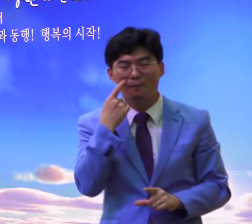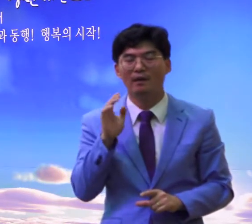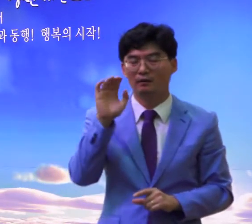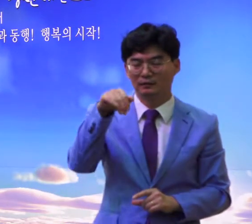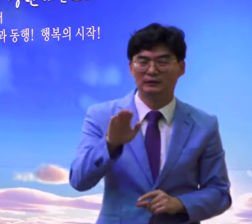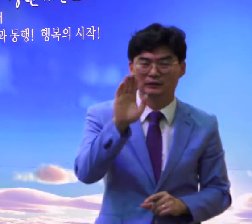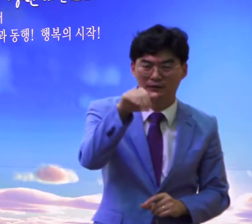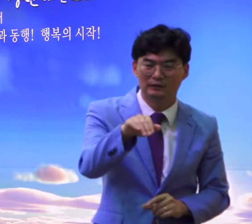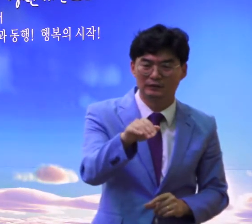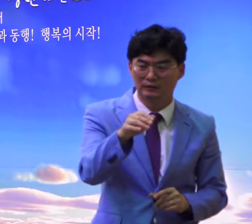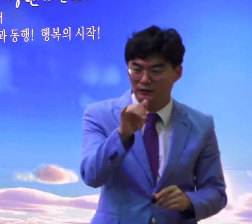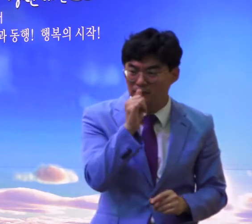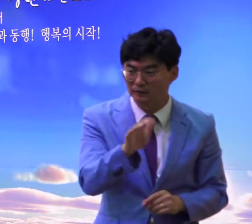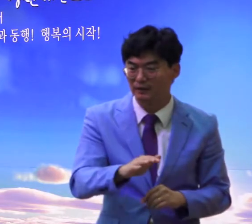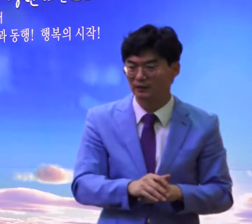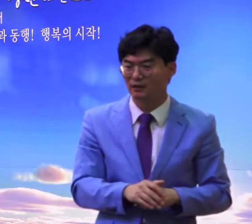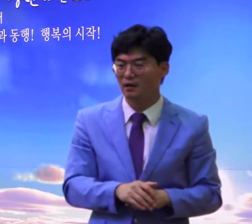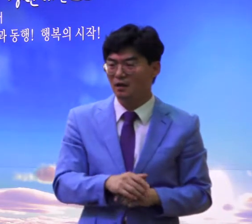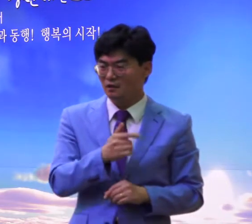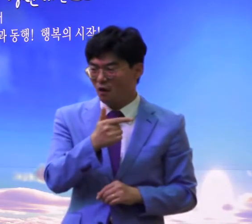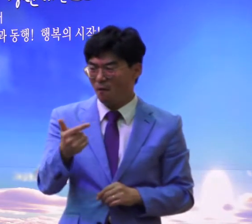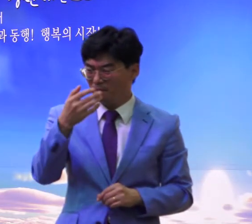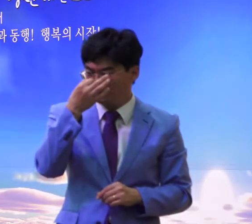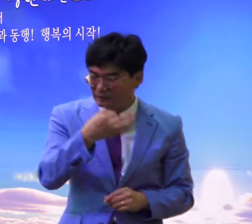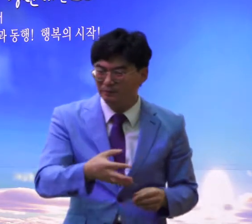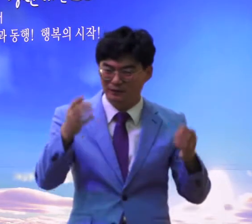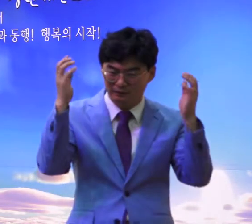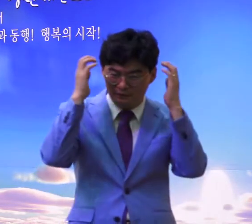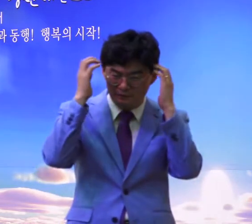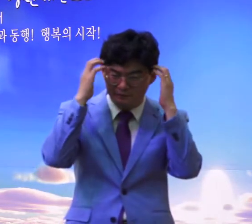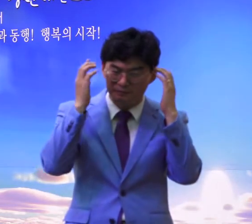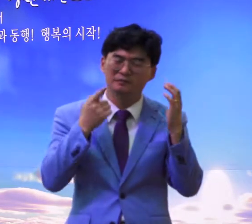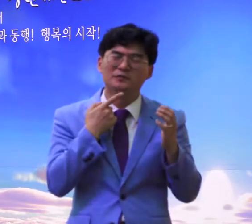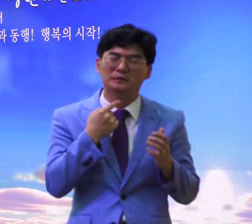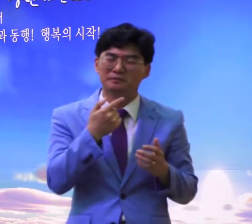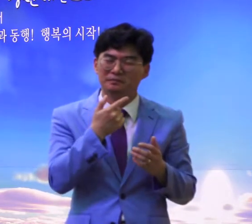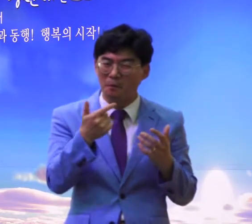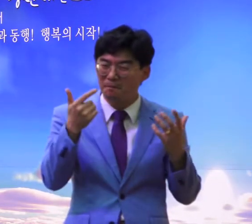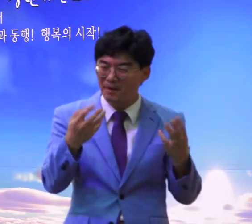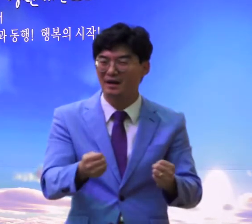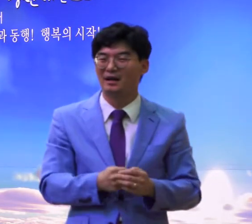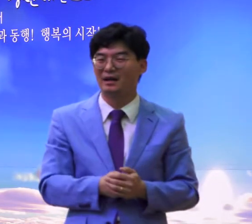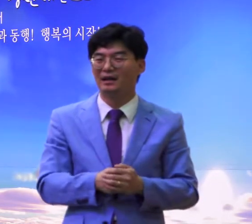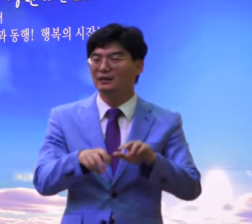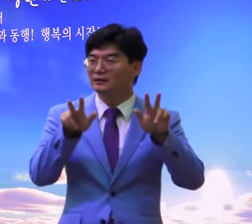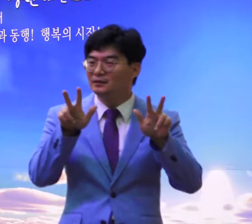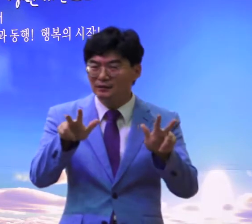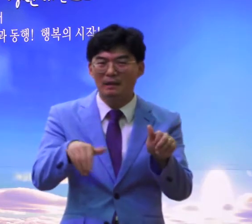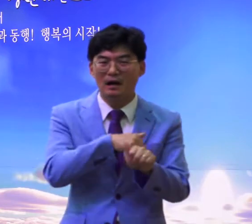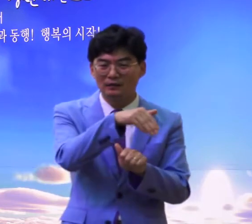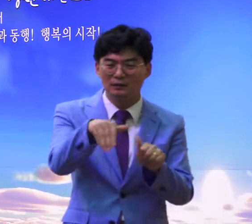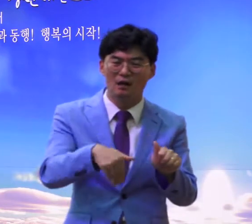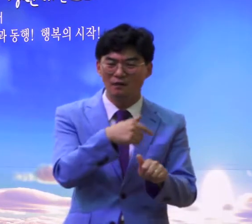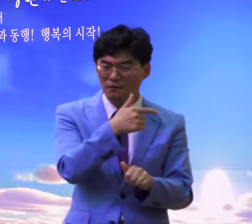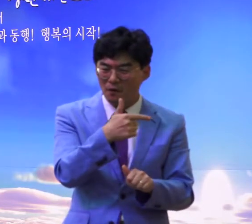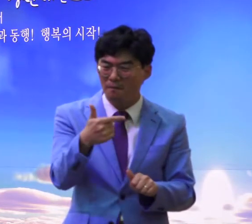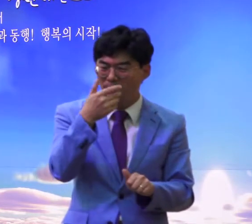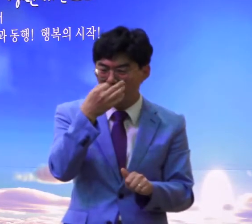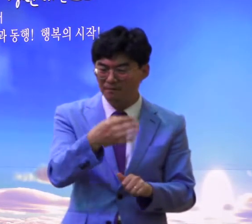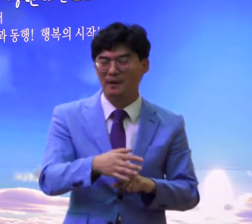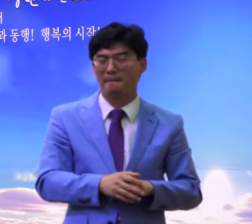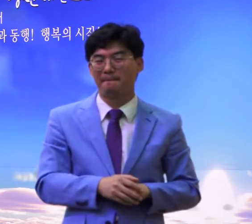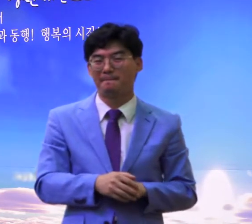있는 것이지만 아주 혹독한 훈련입니다. 그런데 지금의 이 어려운 형편이 더 좋다는 생각이